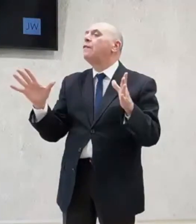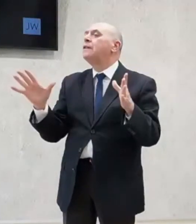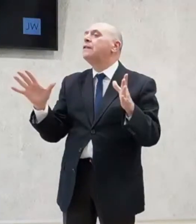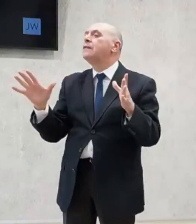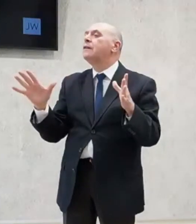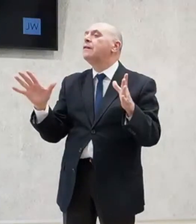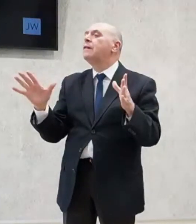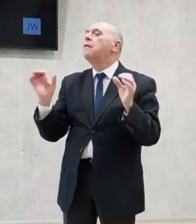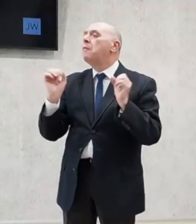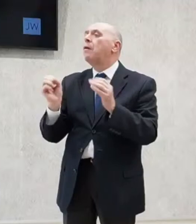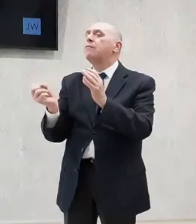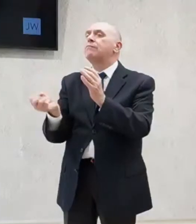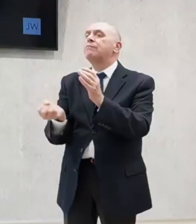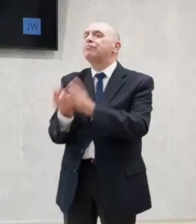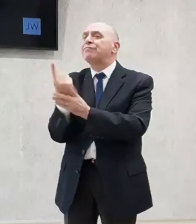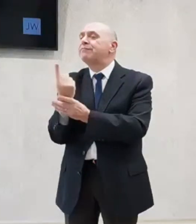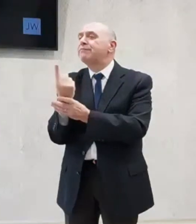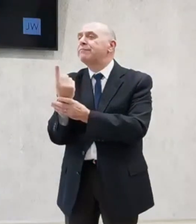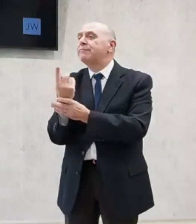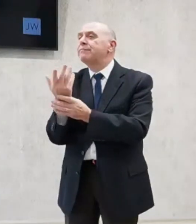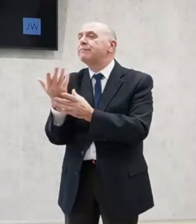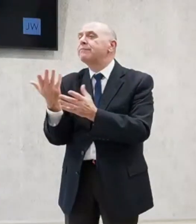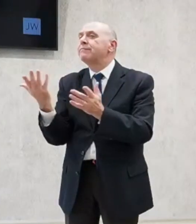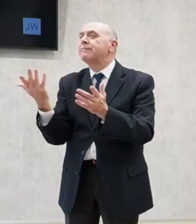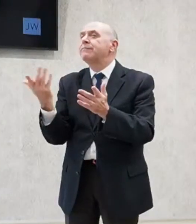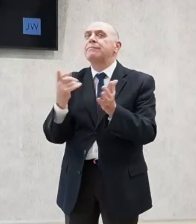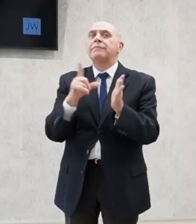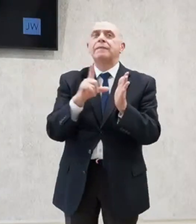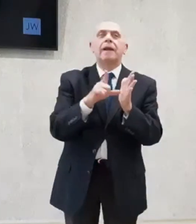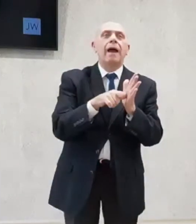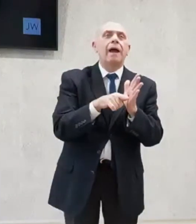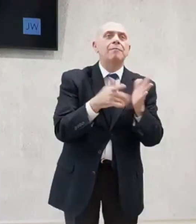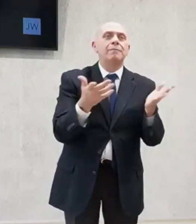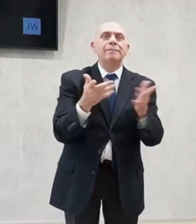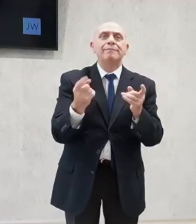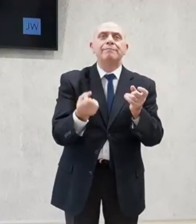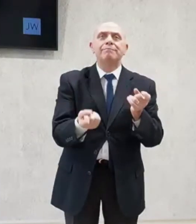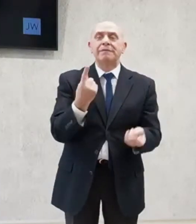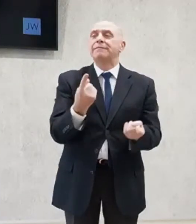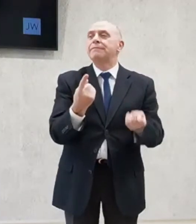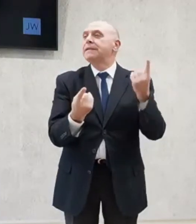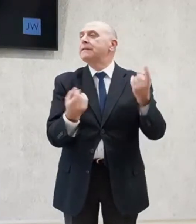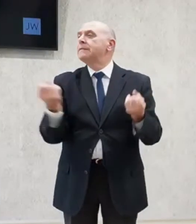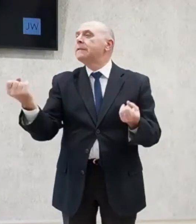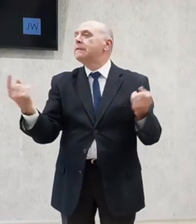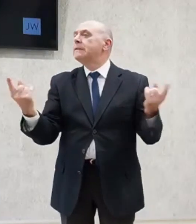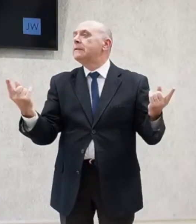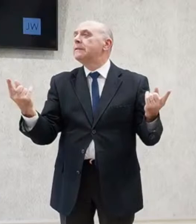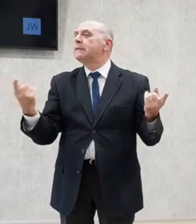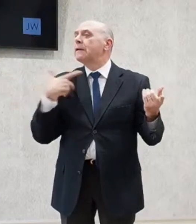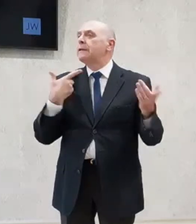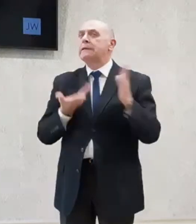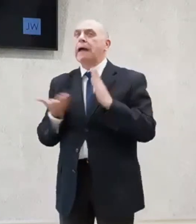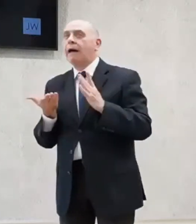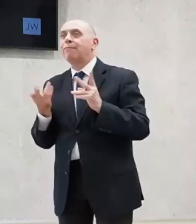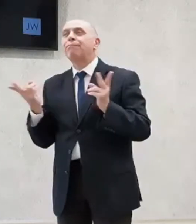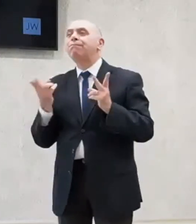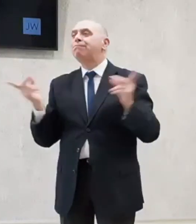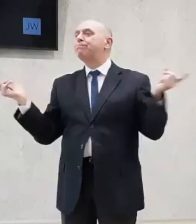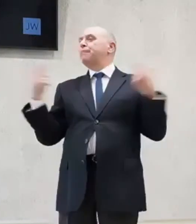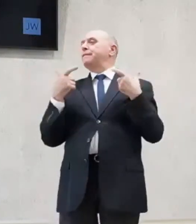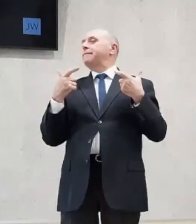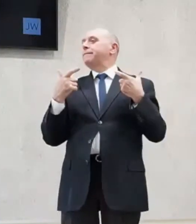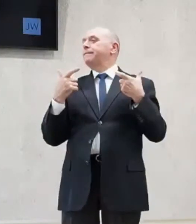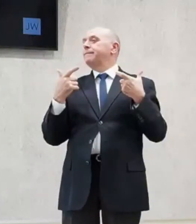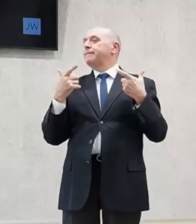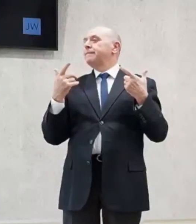all'avvenimento imprevisto al tempo imprevisto in questo caso vogliamo fare un'applicazione di questo avvenimento imprevisto che qualche caso